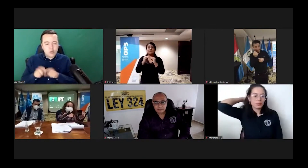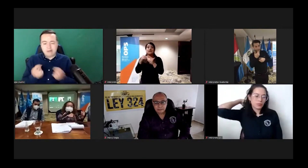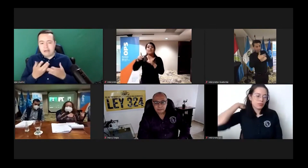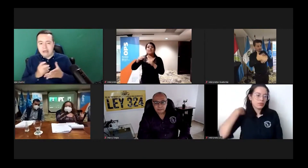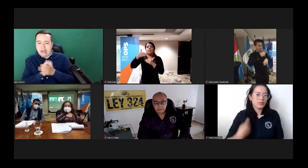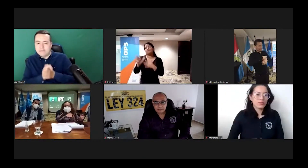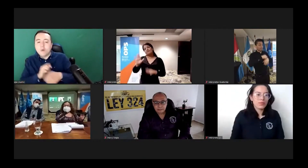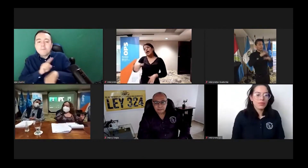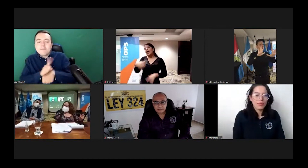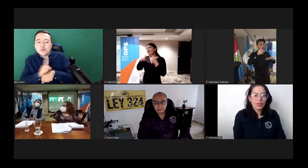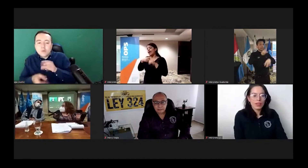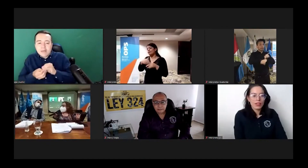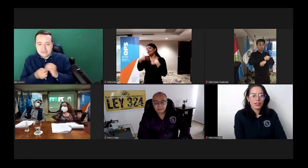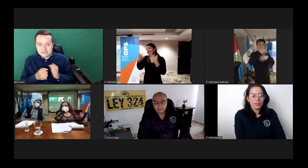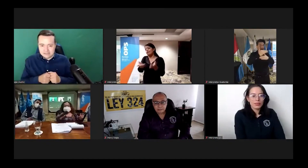más.